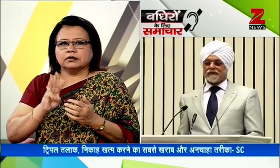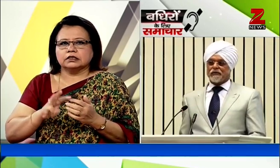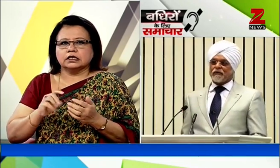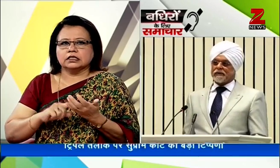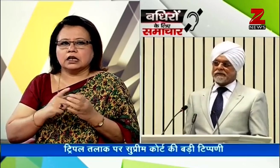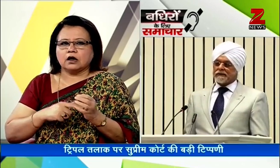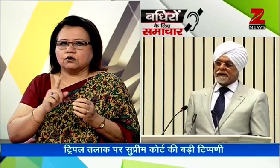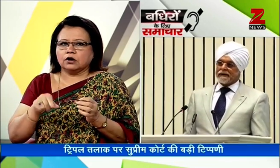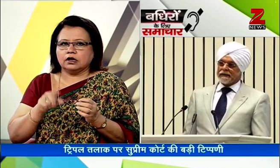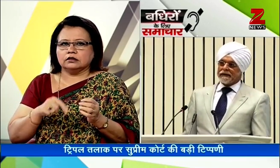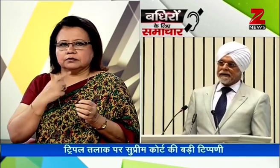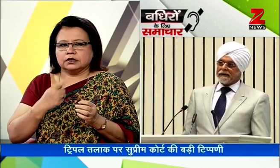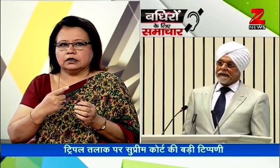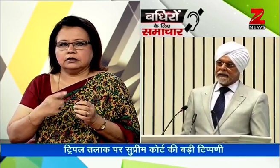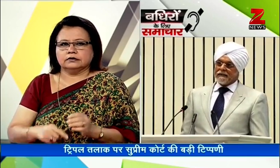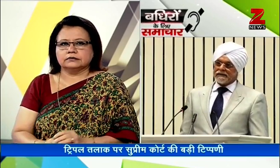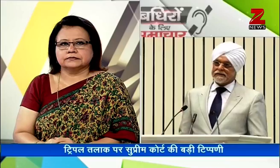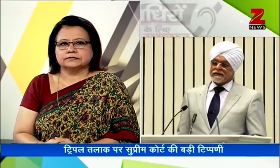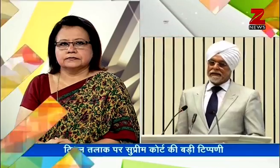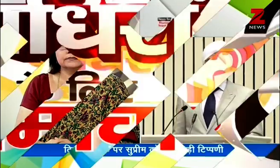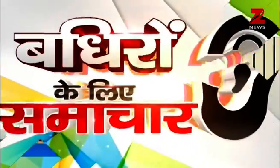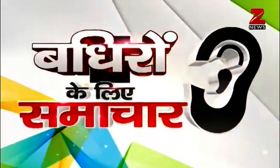भी तीन तलाक को बेहद घिनौना बताया।